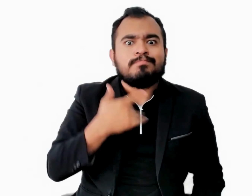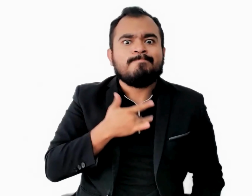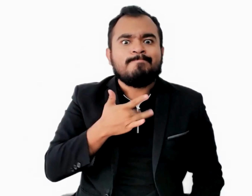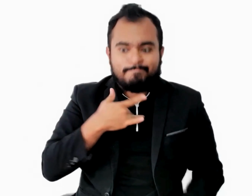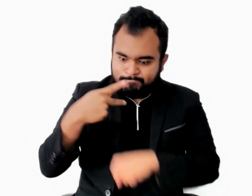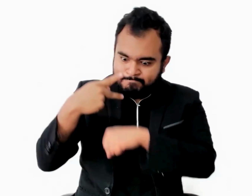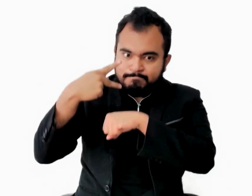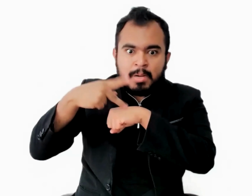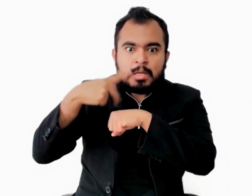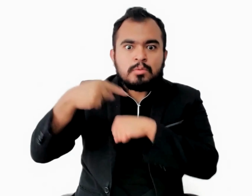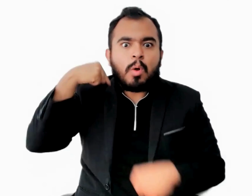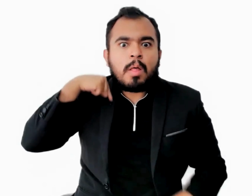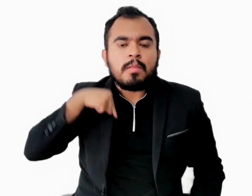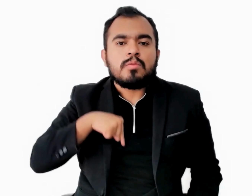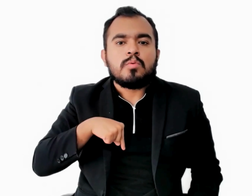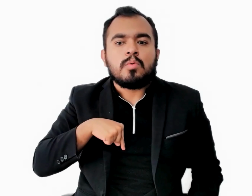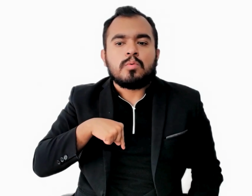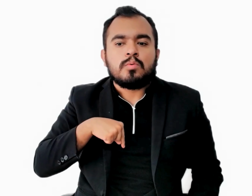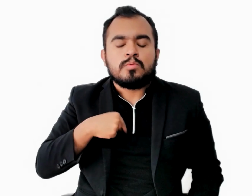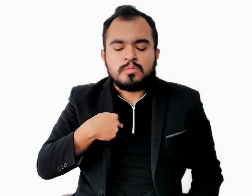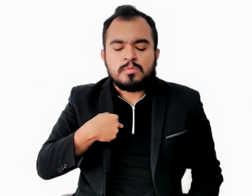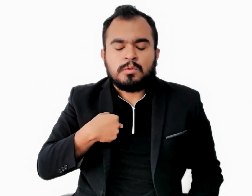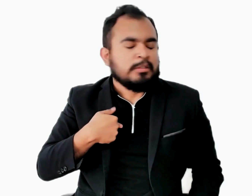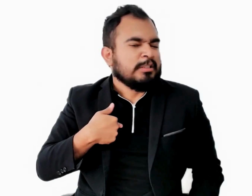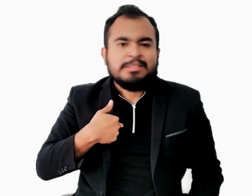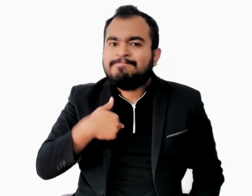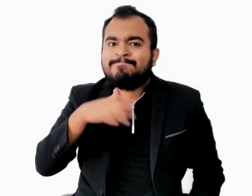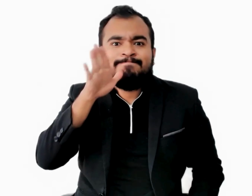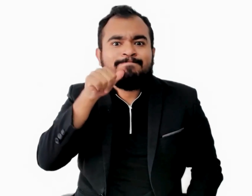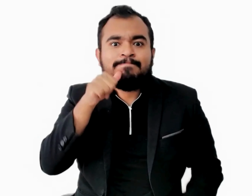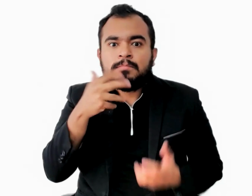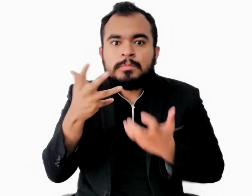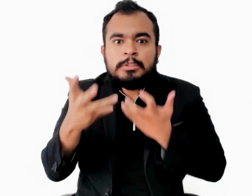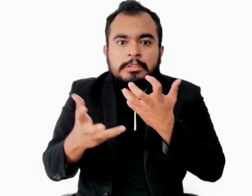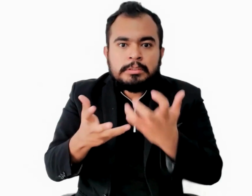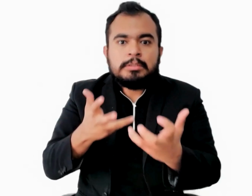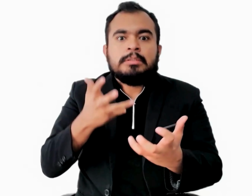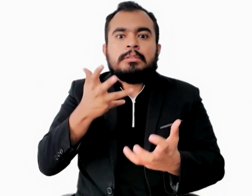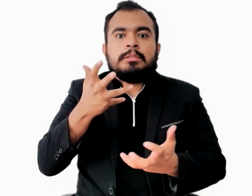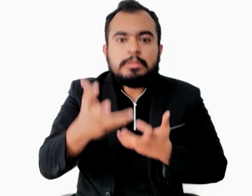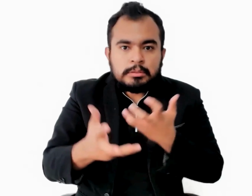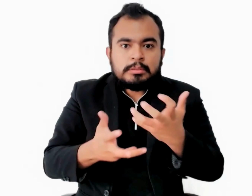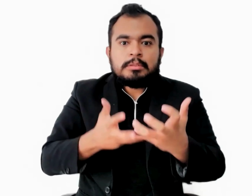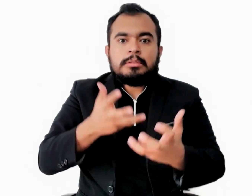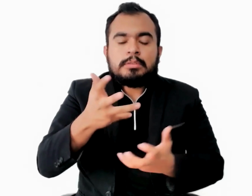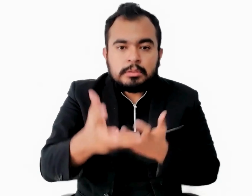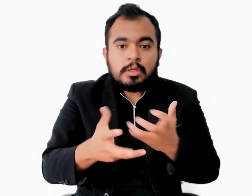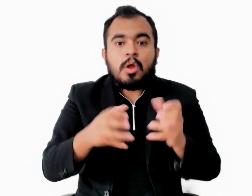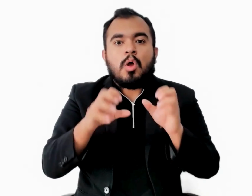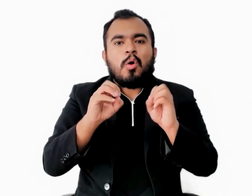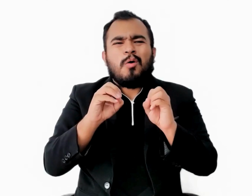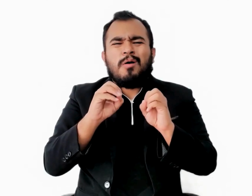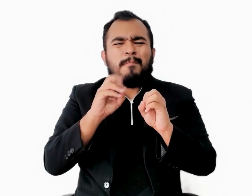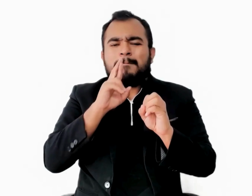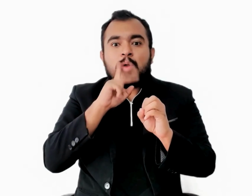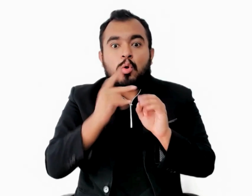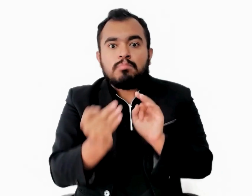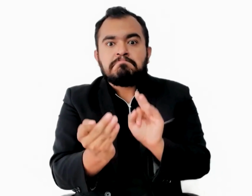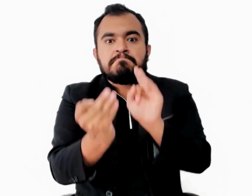en peligro, tiendo más a paralizarme, no saber cómo reaccionar o a salir huyendo. A mí me